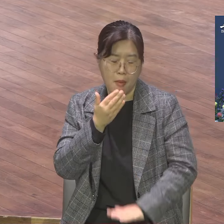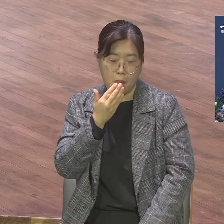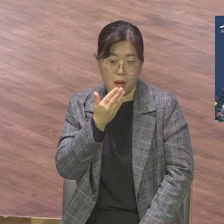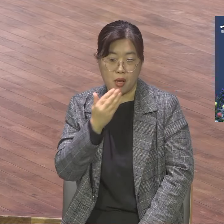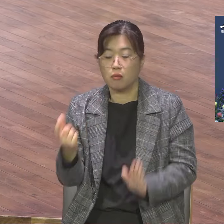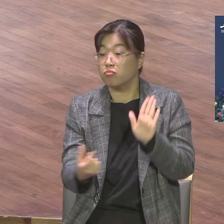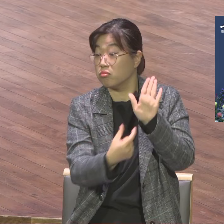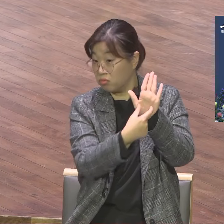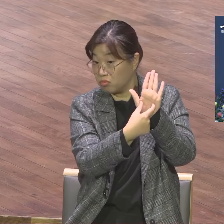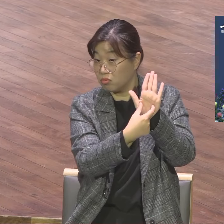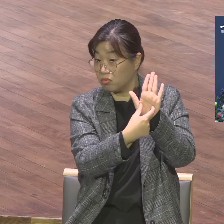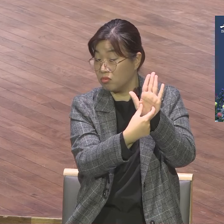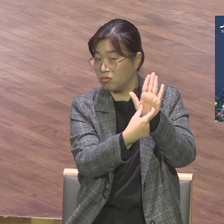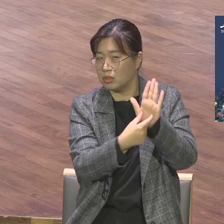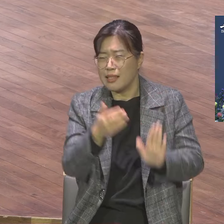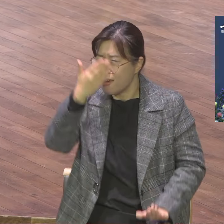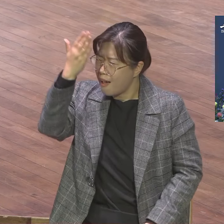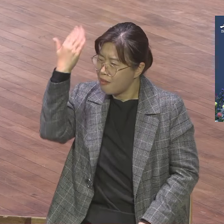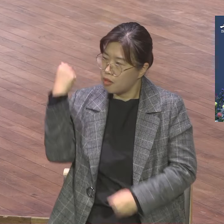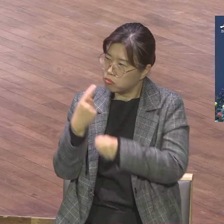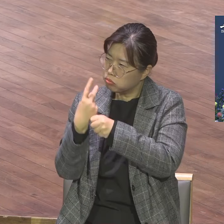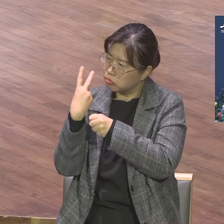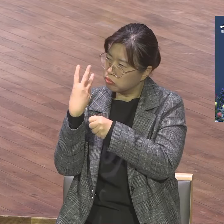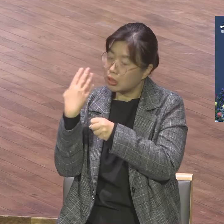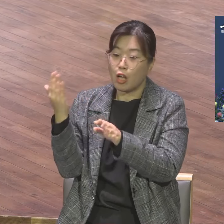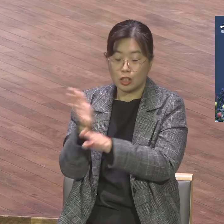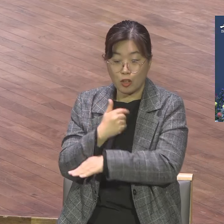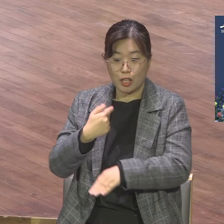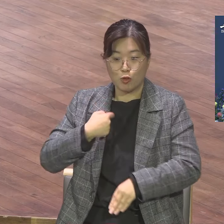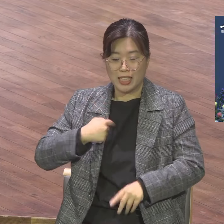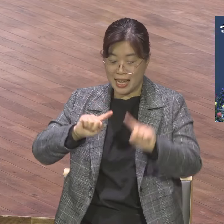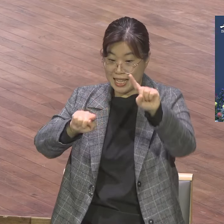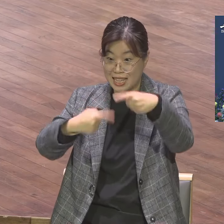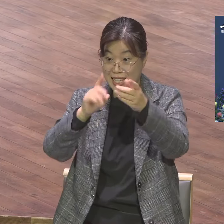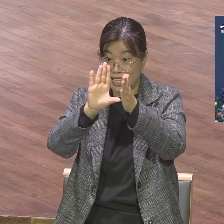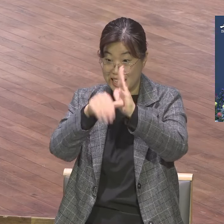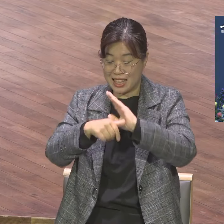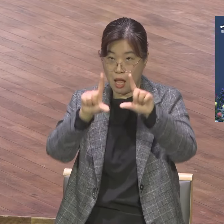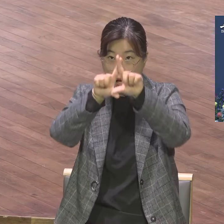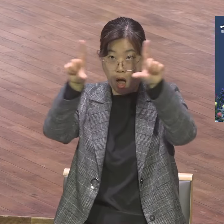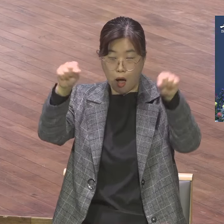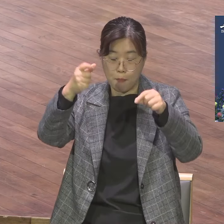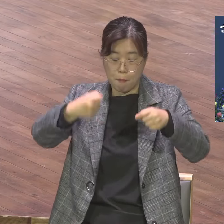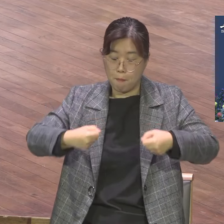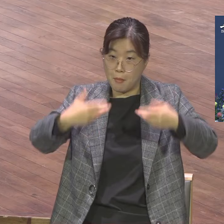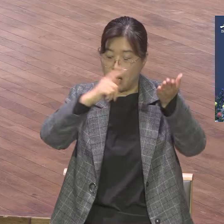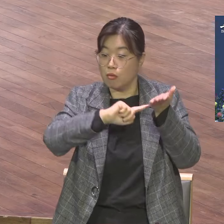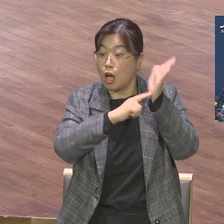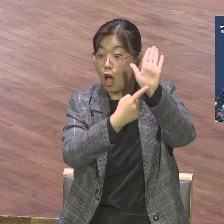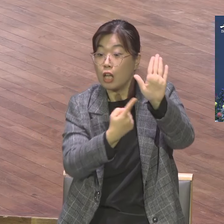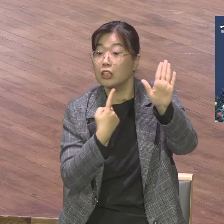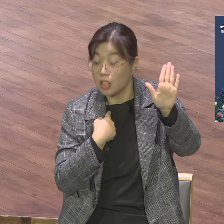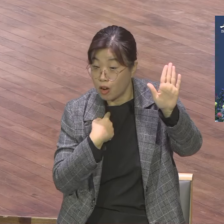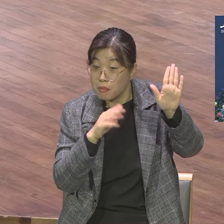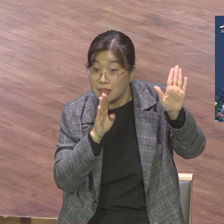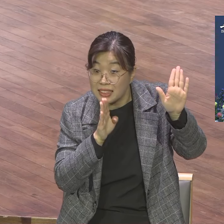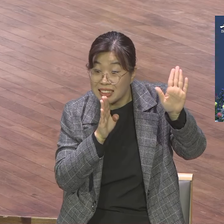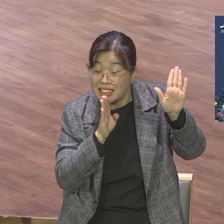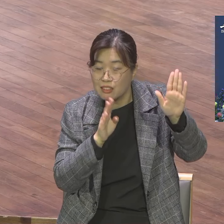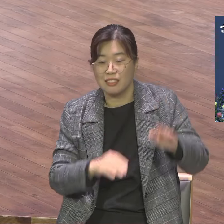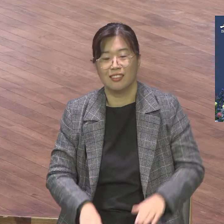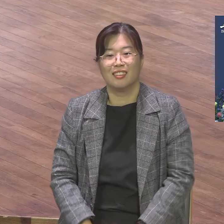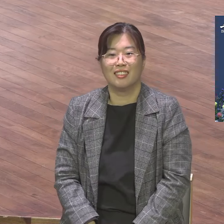말씀이에요. 자, 경영이라는 것이 원어적으로 계획이라는 의미를 가지고 있어요. 경영은 계획.